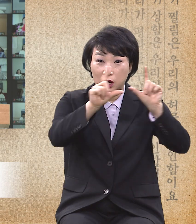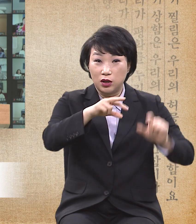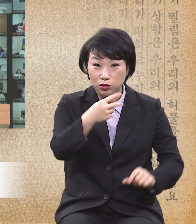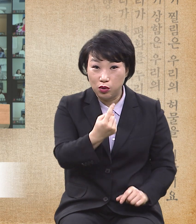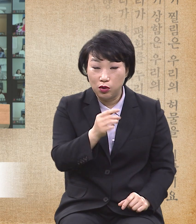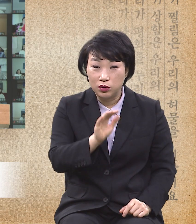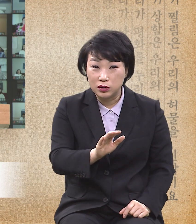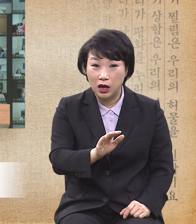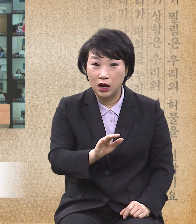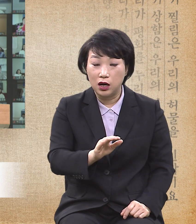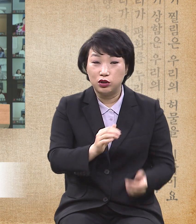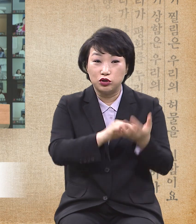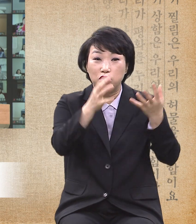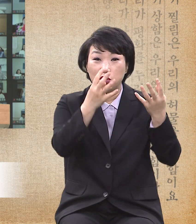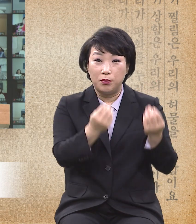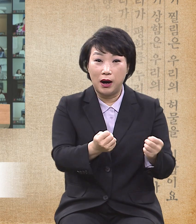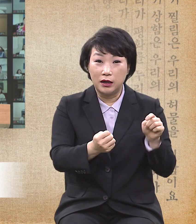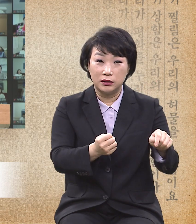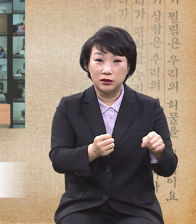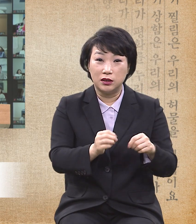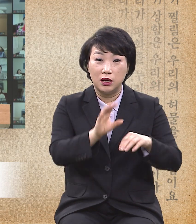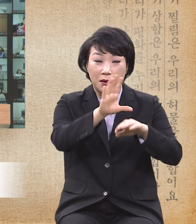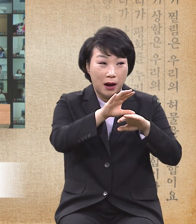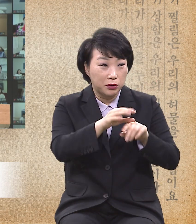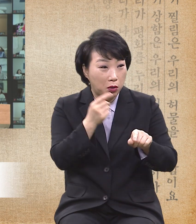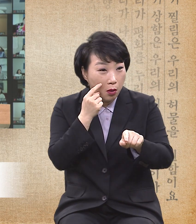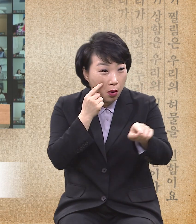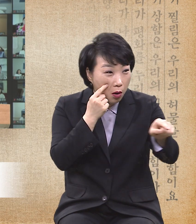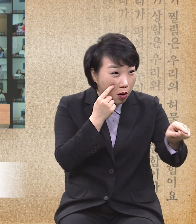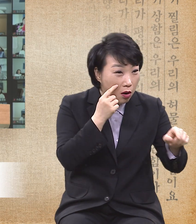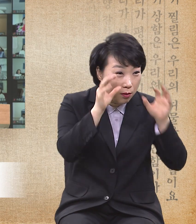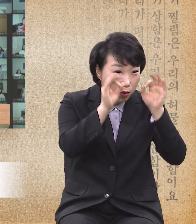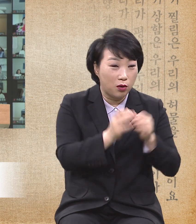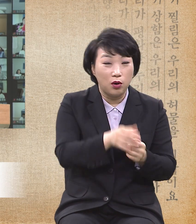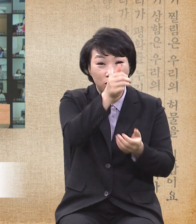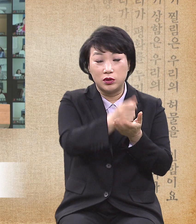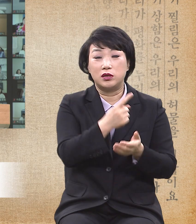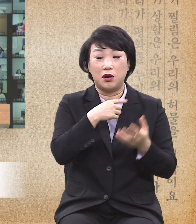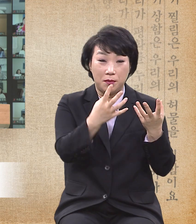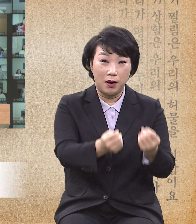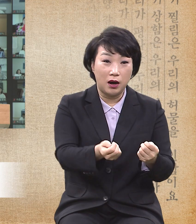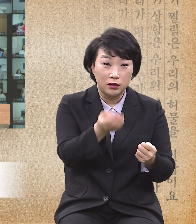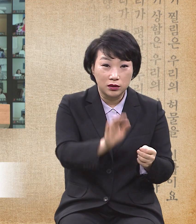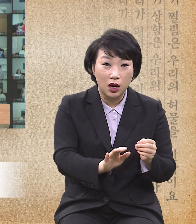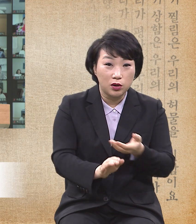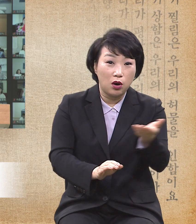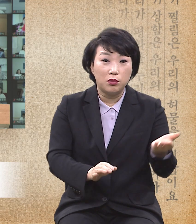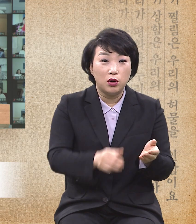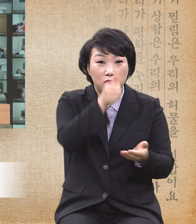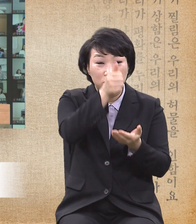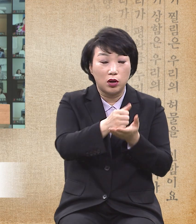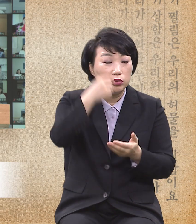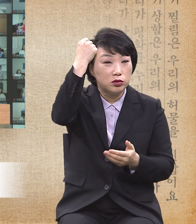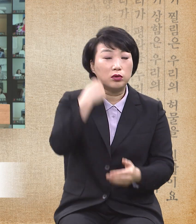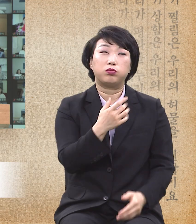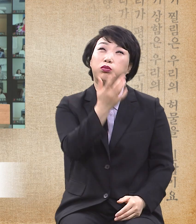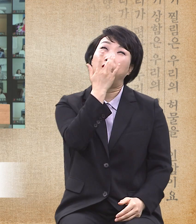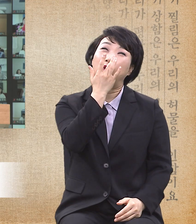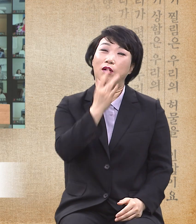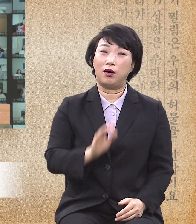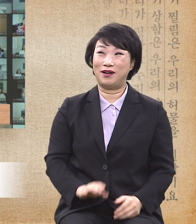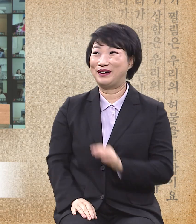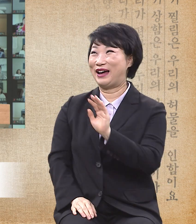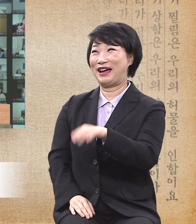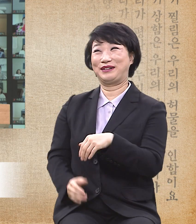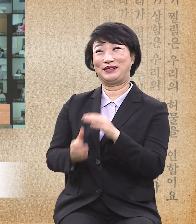살아도, 수많은 미디어 속에 죄를 져도 죄라는 감각이 없어. 기도 안 해도